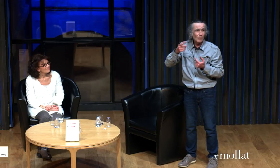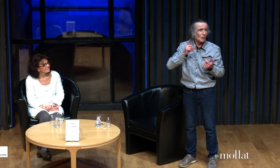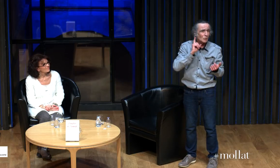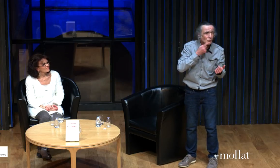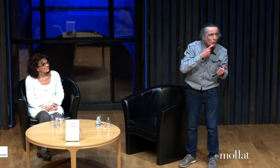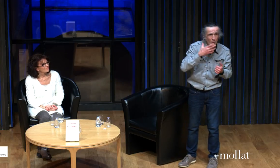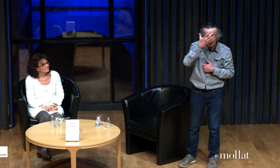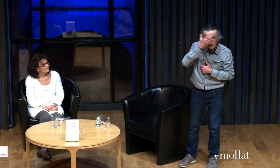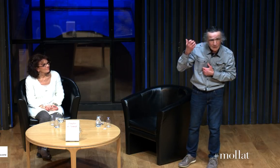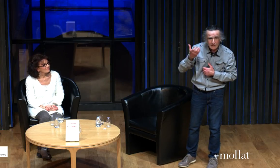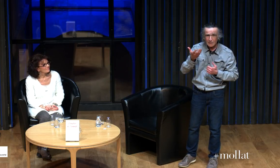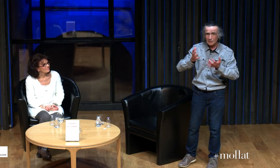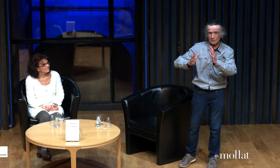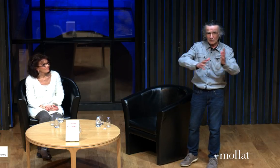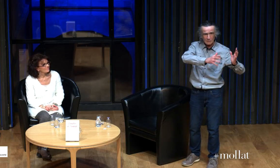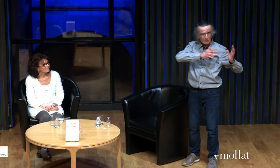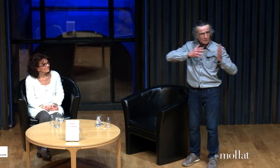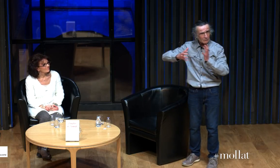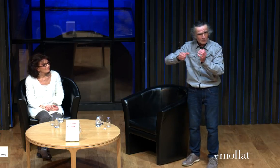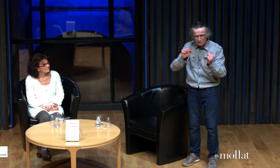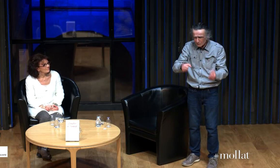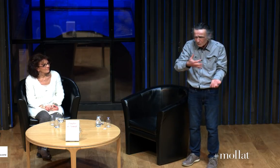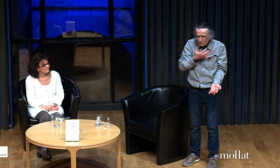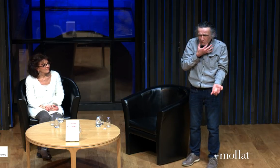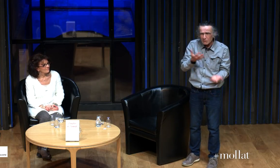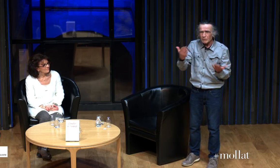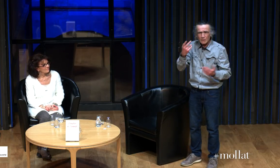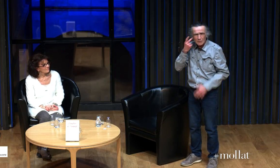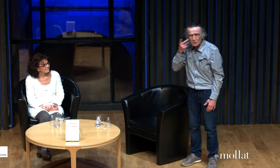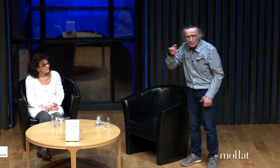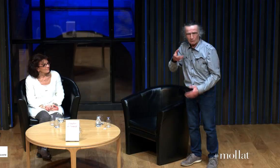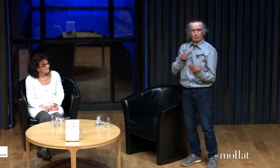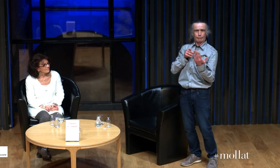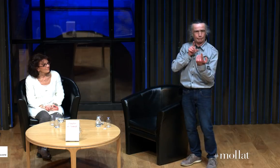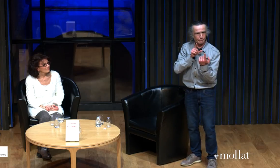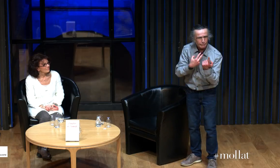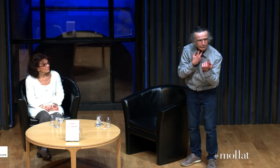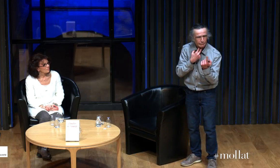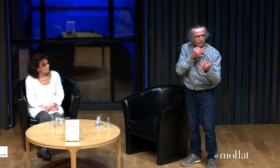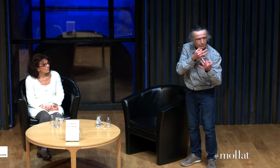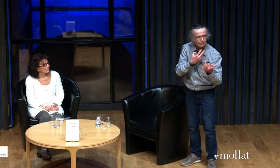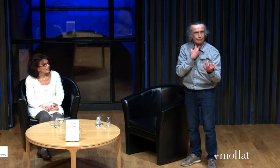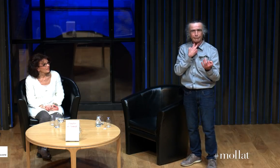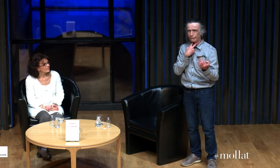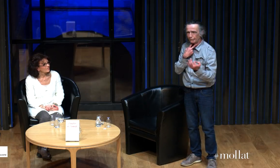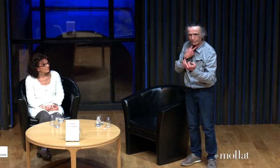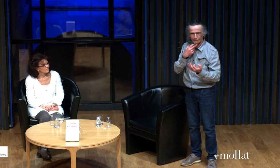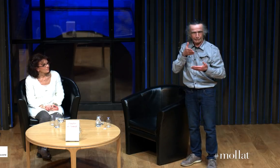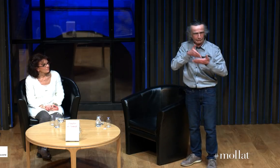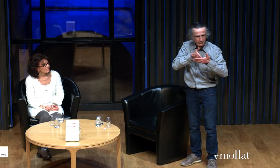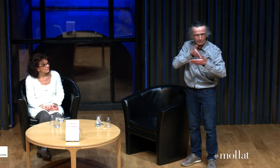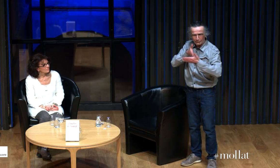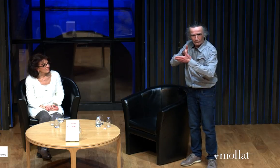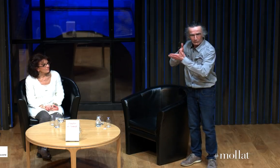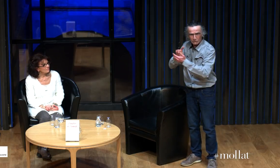Il y avait des humoristes, il y avait des Américains, il y avait des Canadiens, il y avait des sourds africains. Et ça, il y avait de la langue des signes partout. On était très à l'aise. Et donc, effectivement,